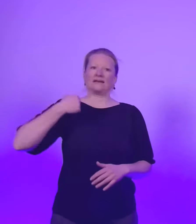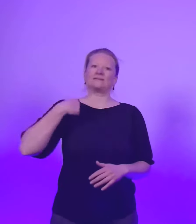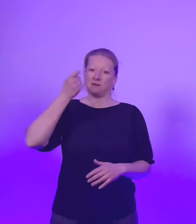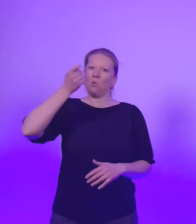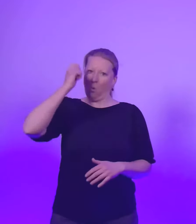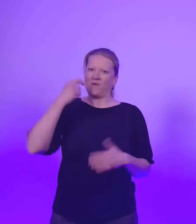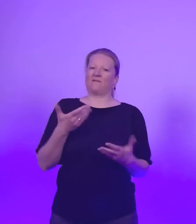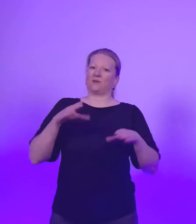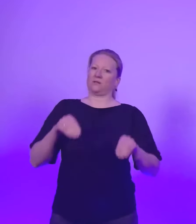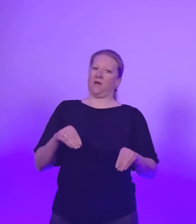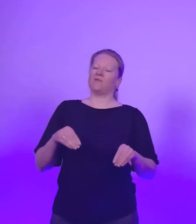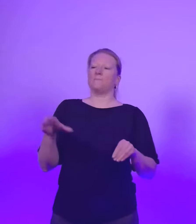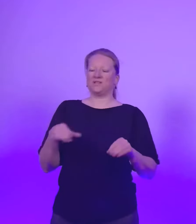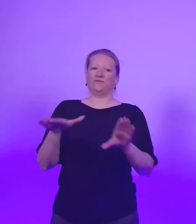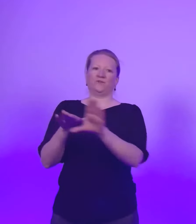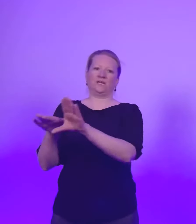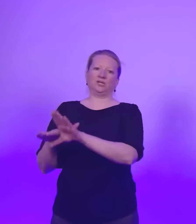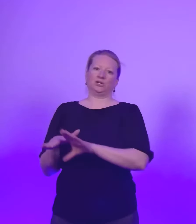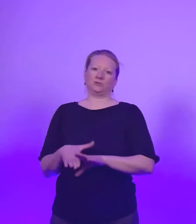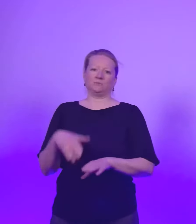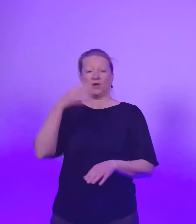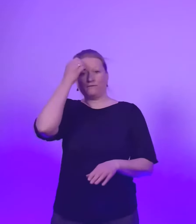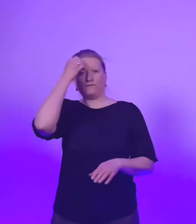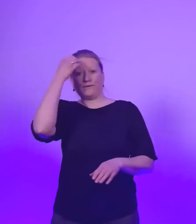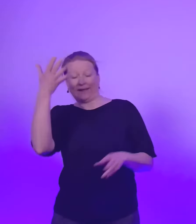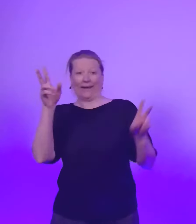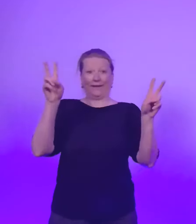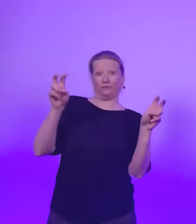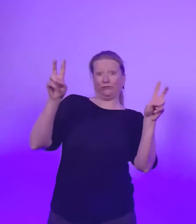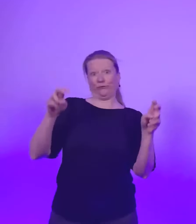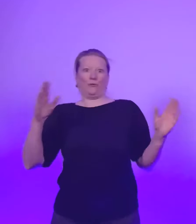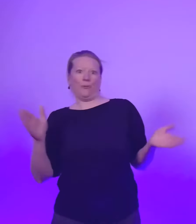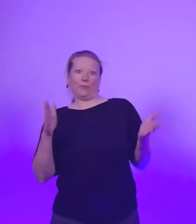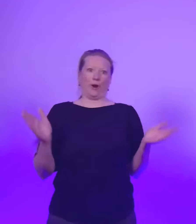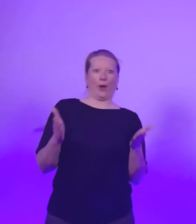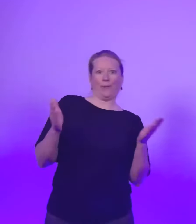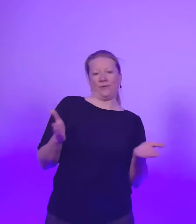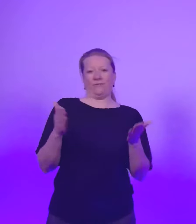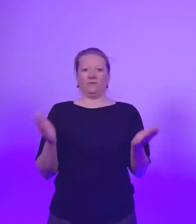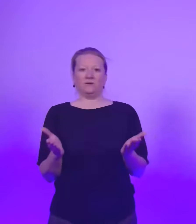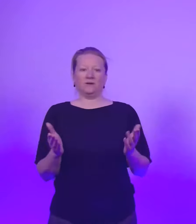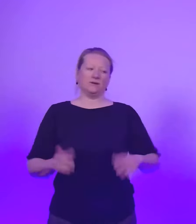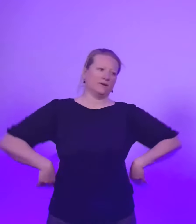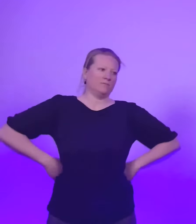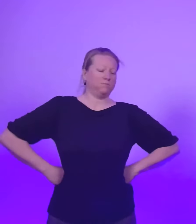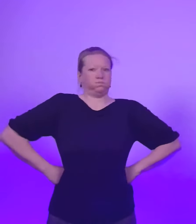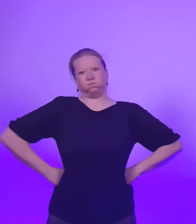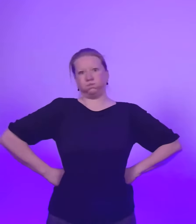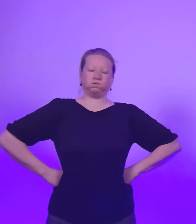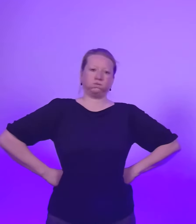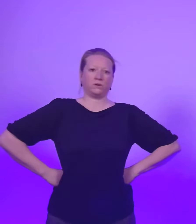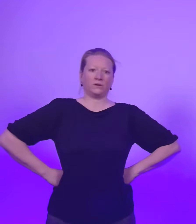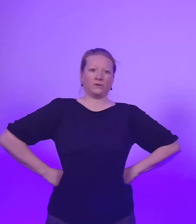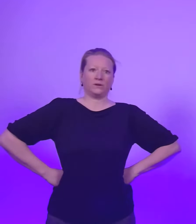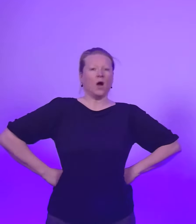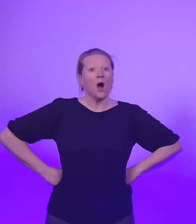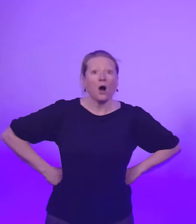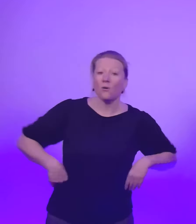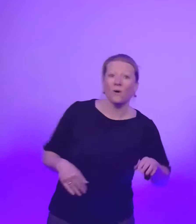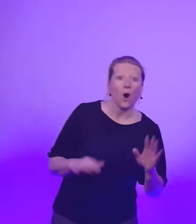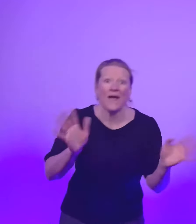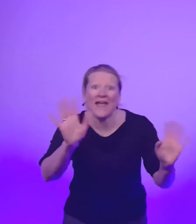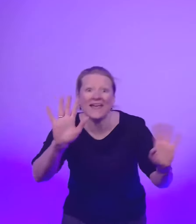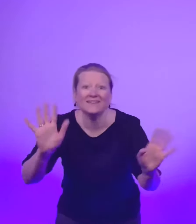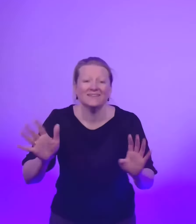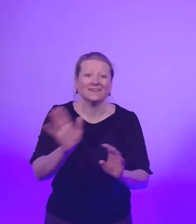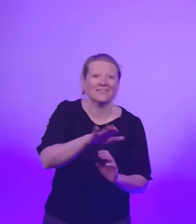vriendjes. En dat vergeet op te ruimen. Nou ja. Oh, hey! Hoi,